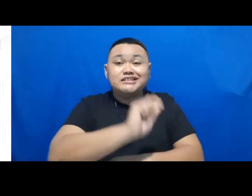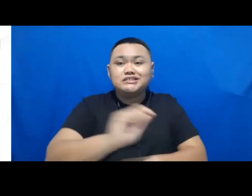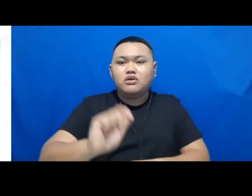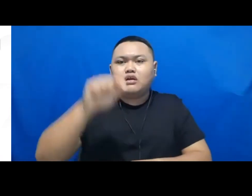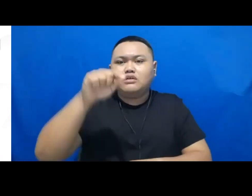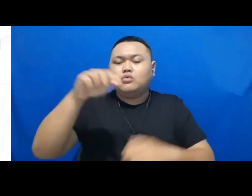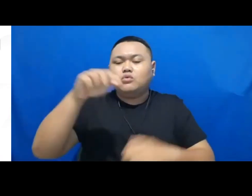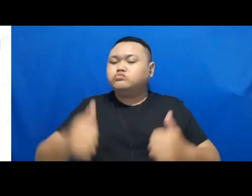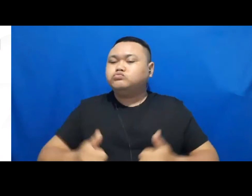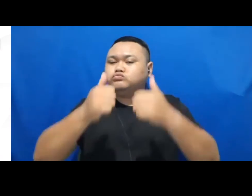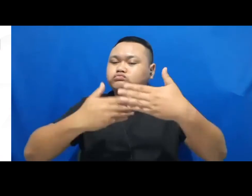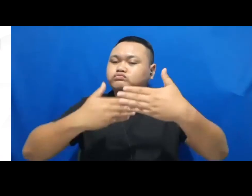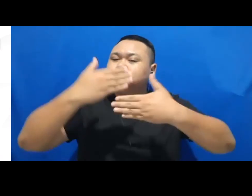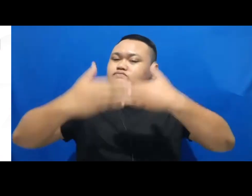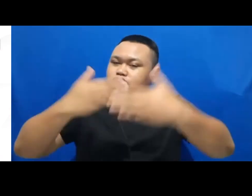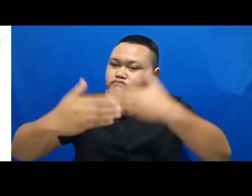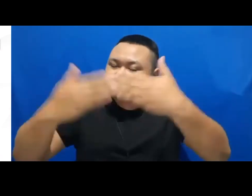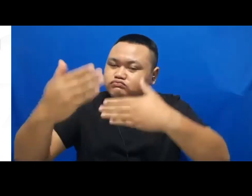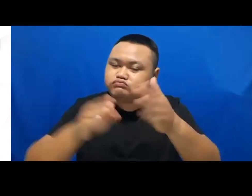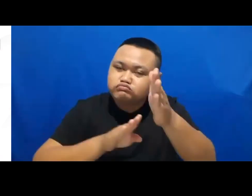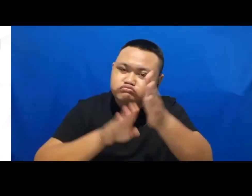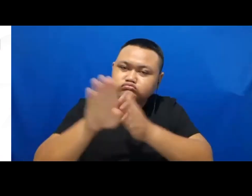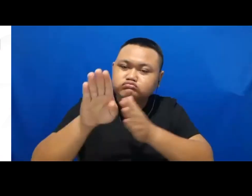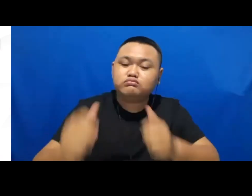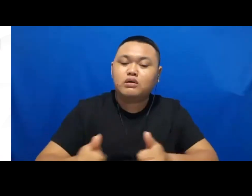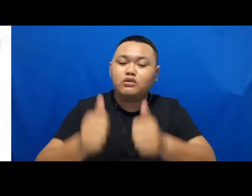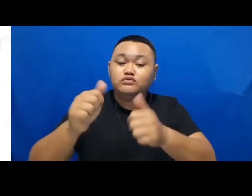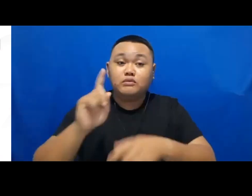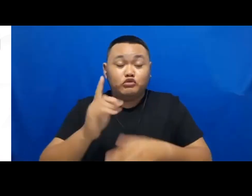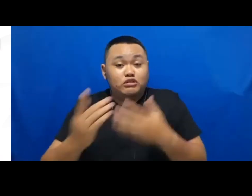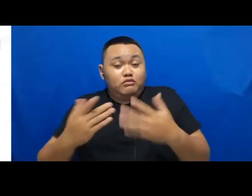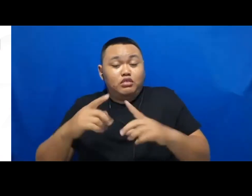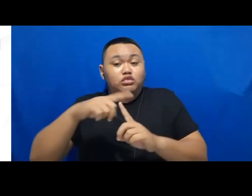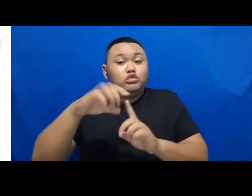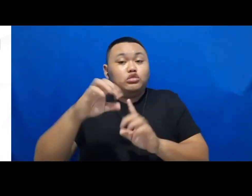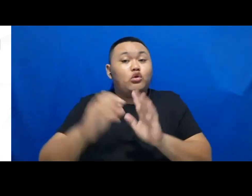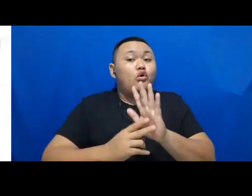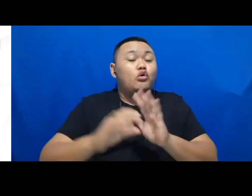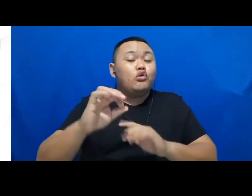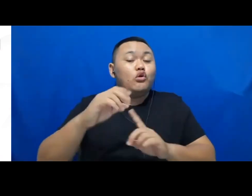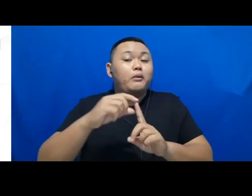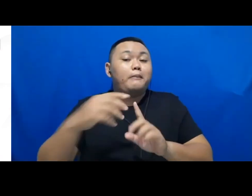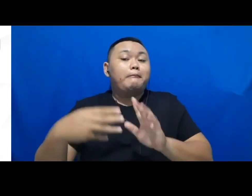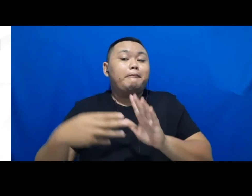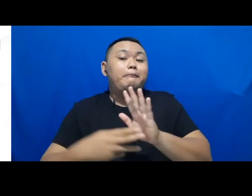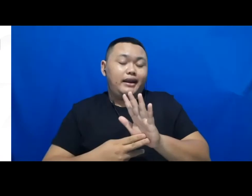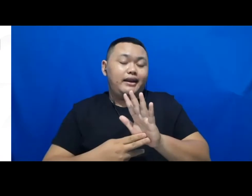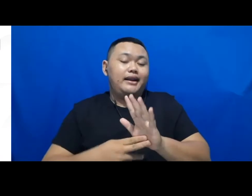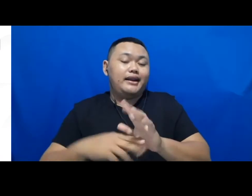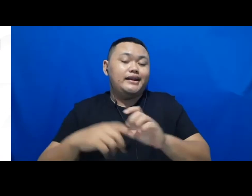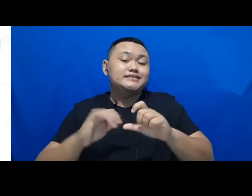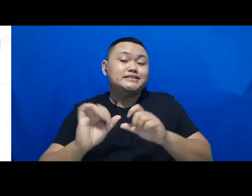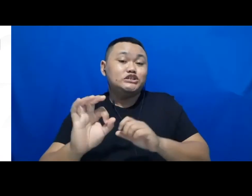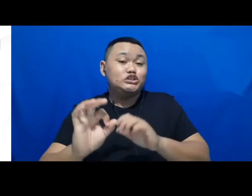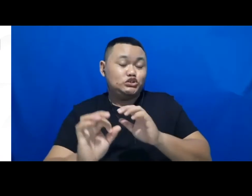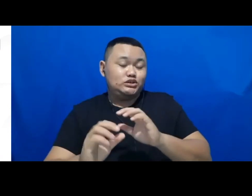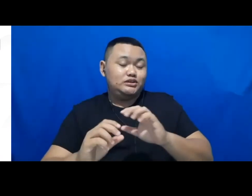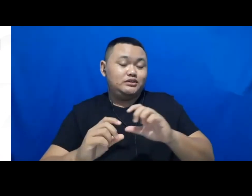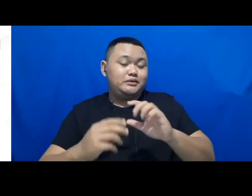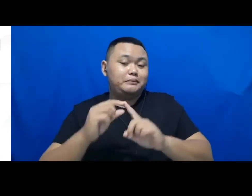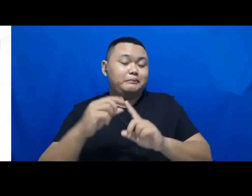komprehensif. Kita juga bisa mendapatkan contoh real ya dari apa yang sudah dilakukan oleh Pak Tono dan jajarannya di SMPN 2 Cianjur soal